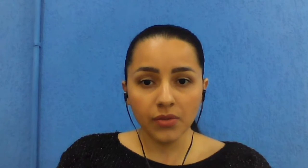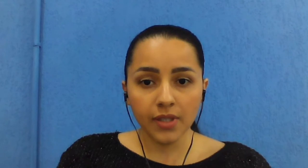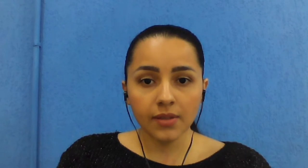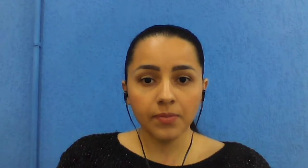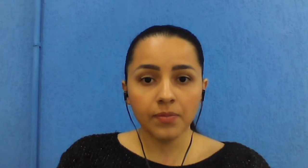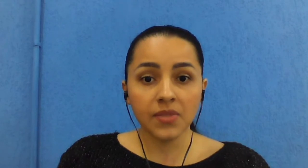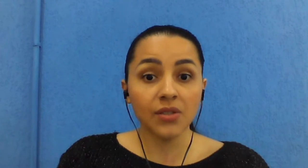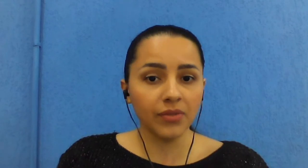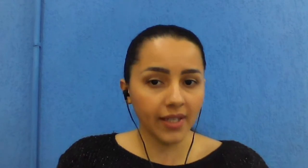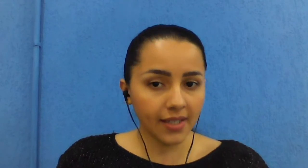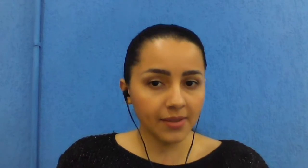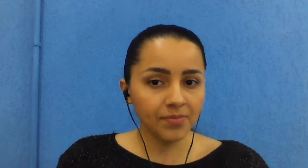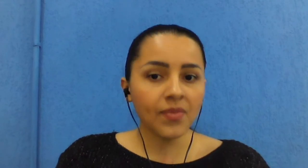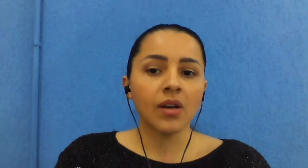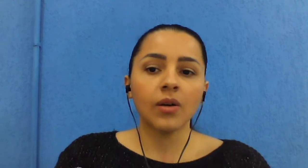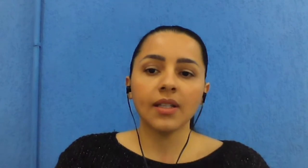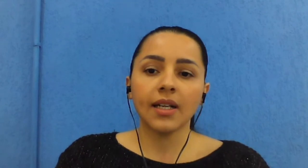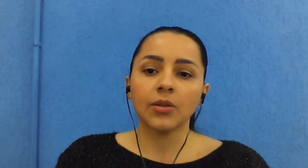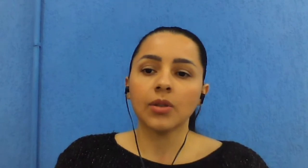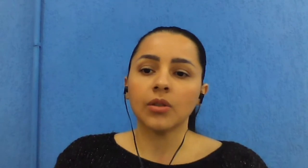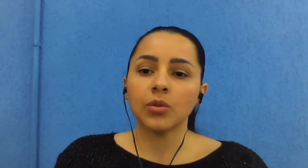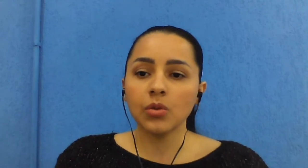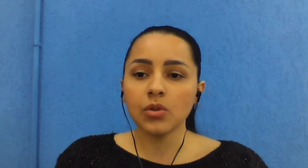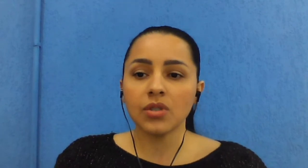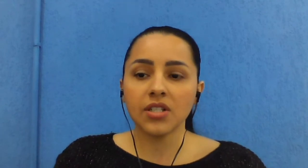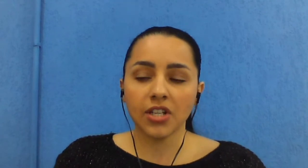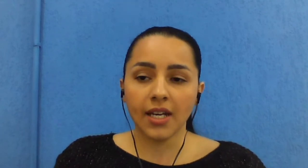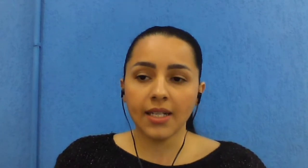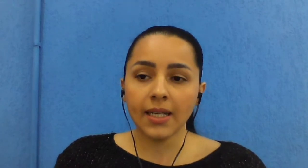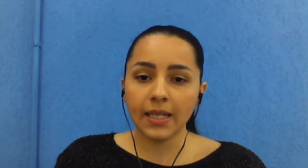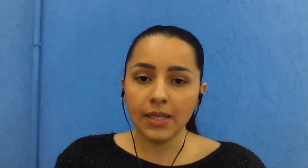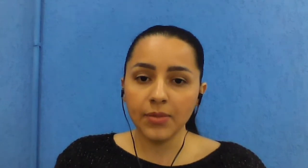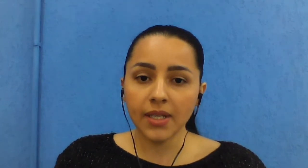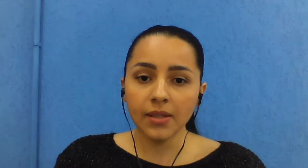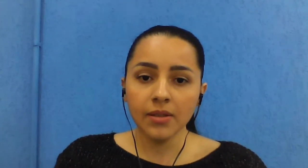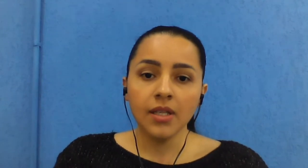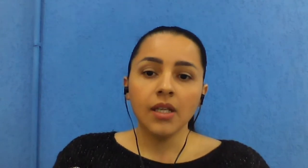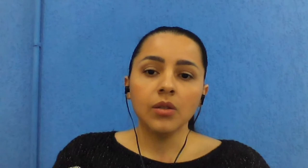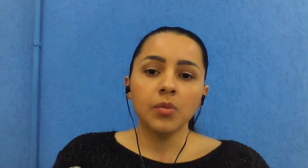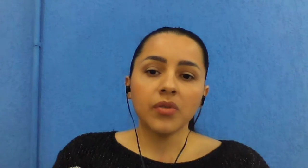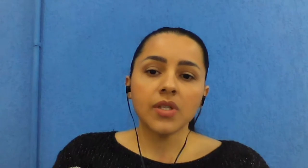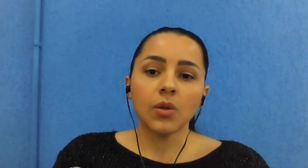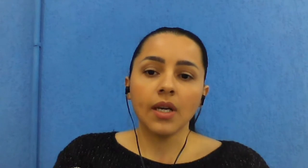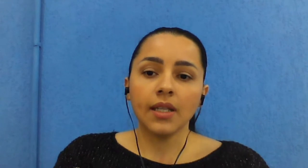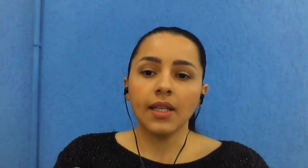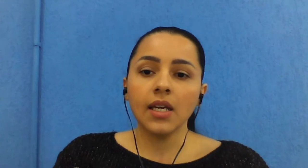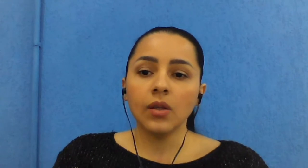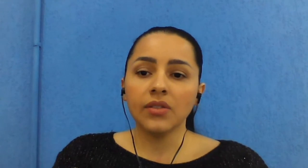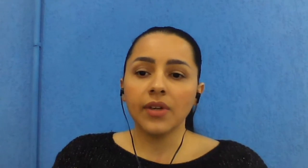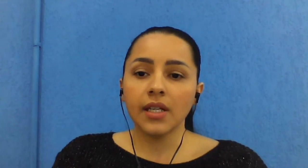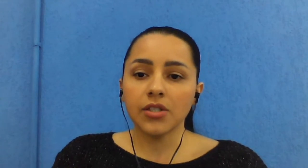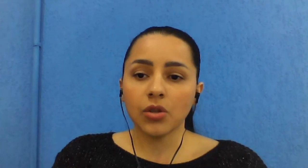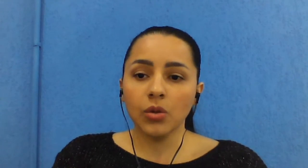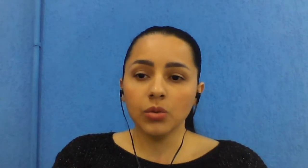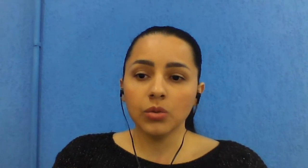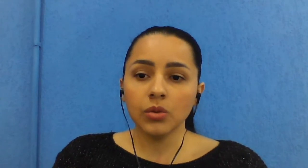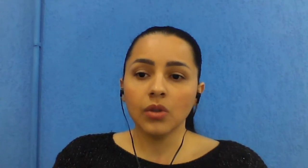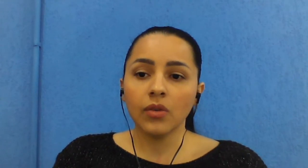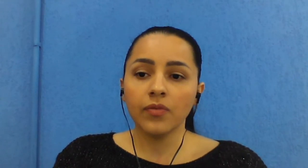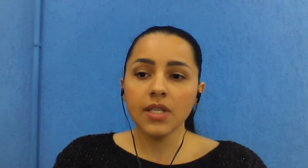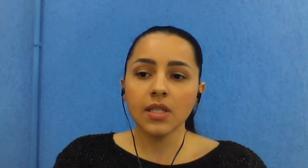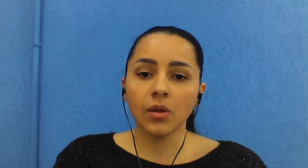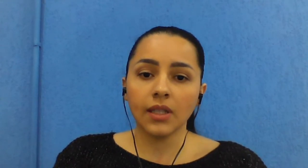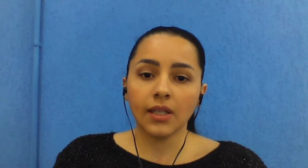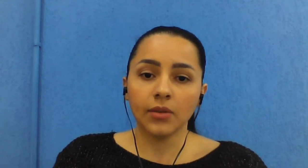Moreira Silveira, coordenadora do curso de Engenharia Química, do professor Renê Oliveira de